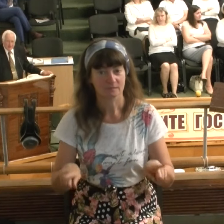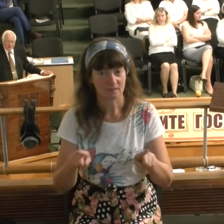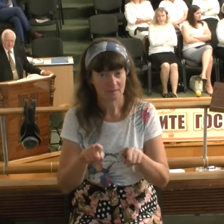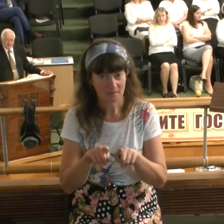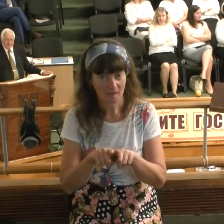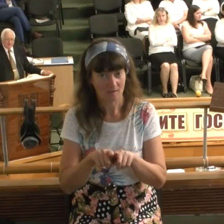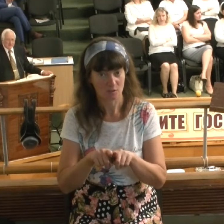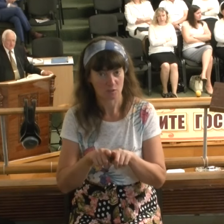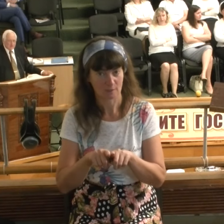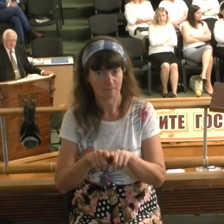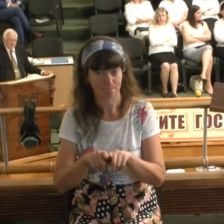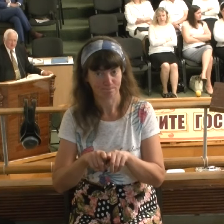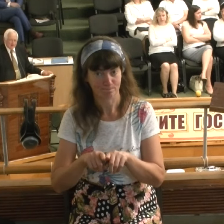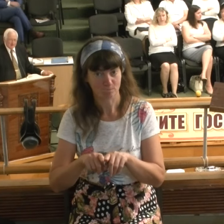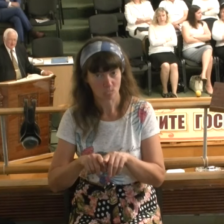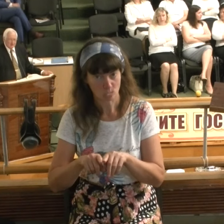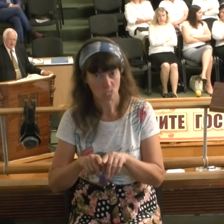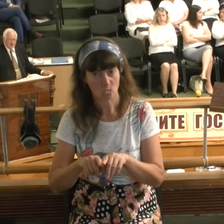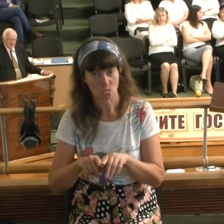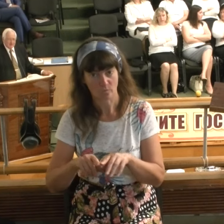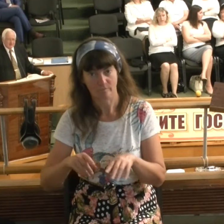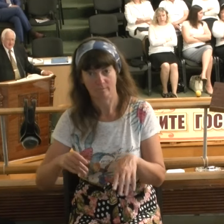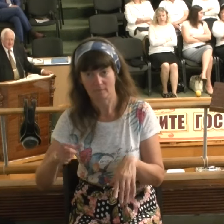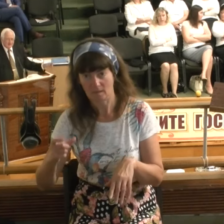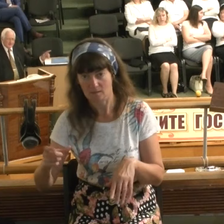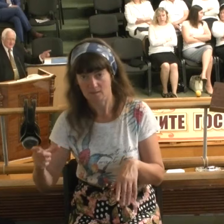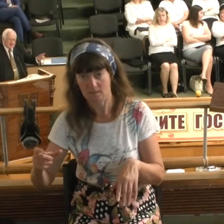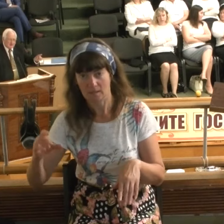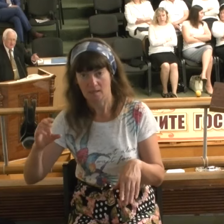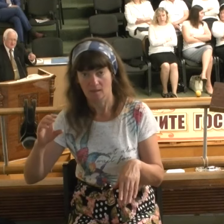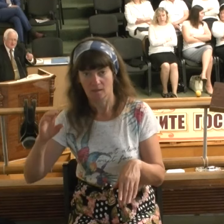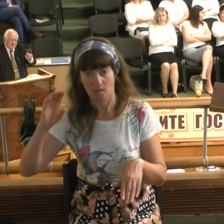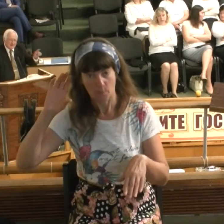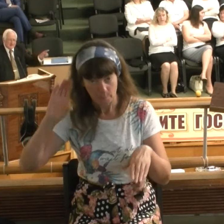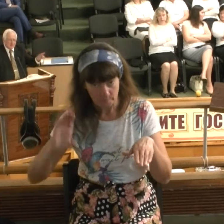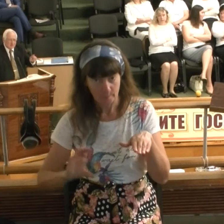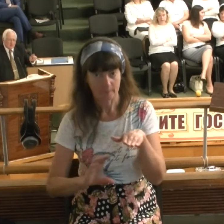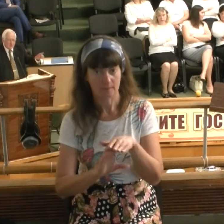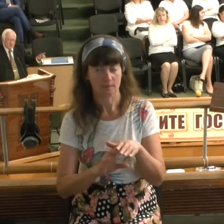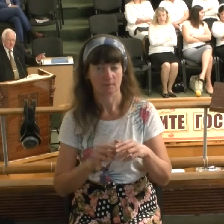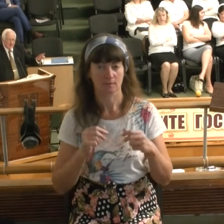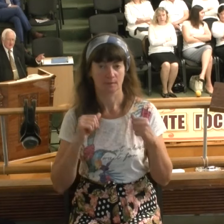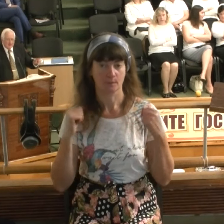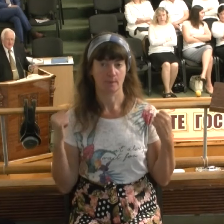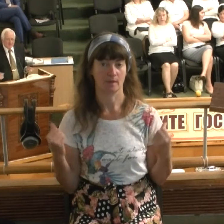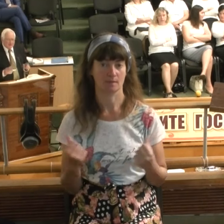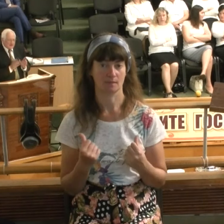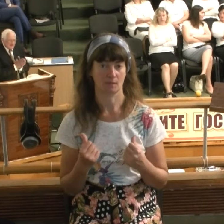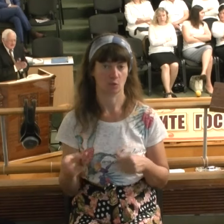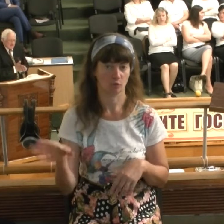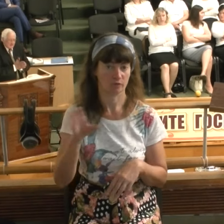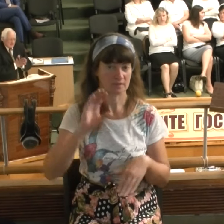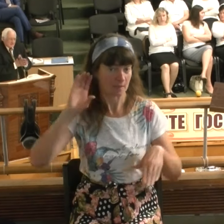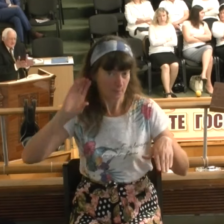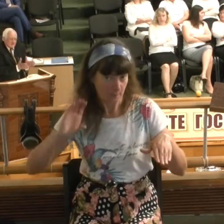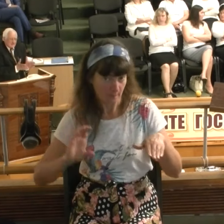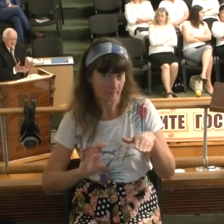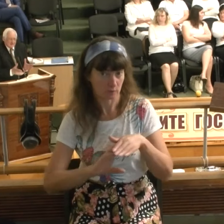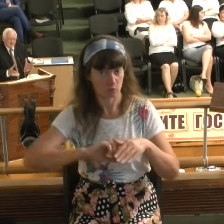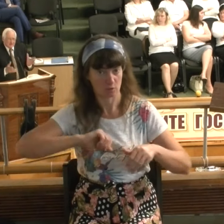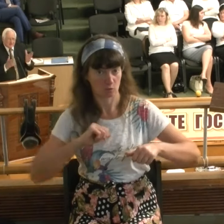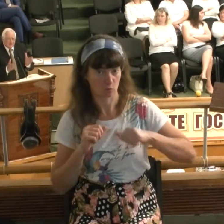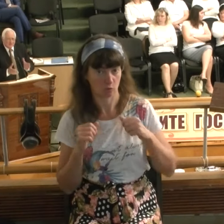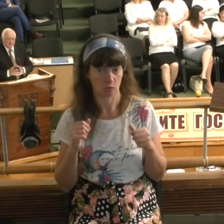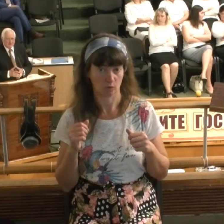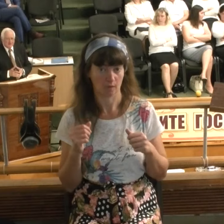Также и младшие, повинуйтесь пастырям, все же подчиняя друг другу, облекитесь, то есть